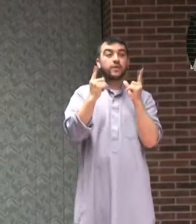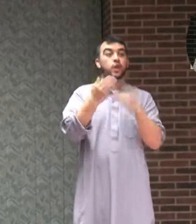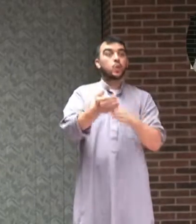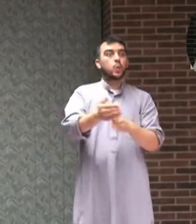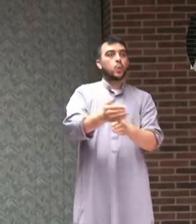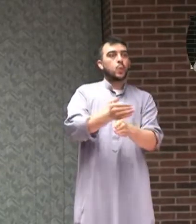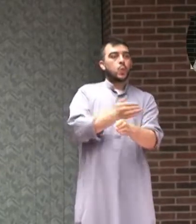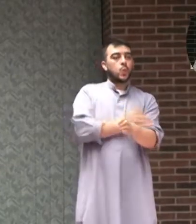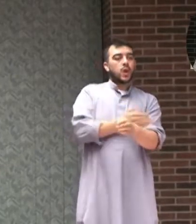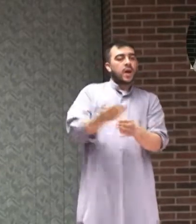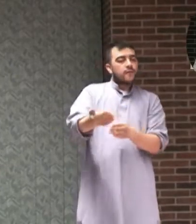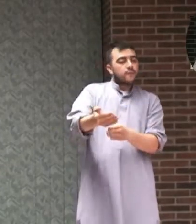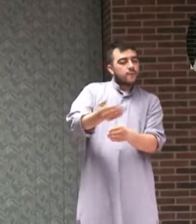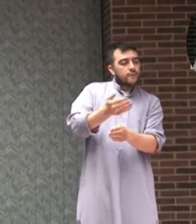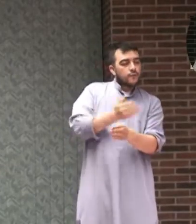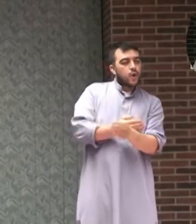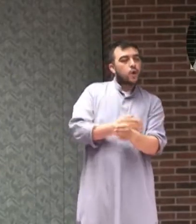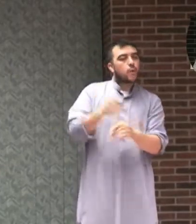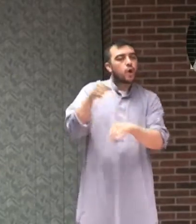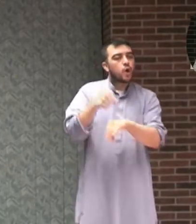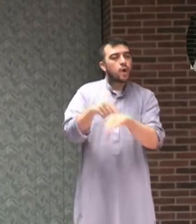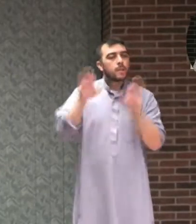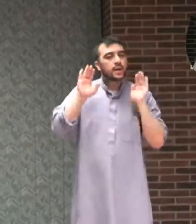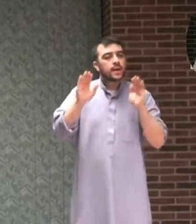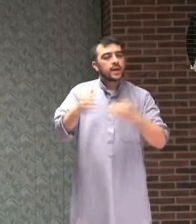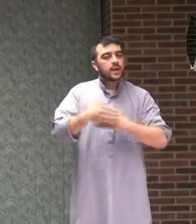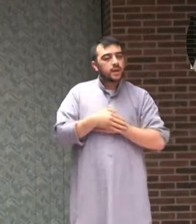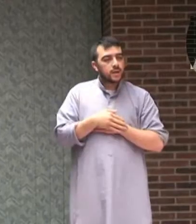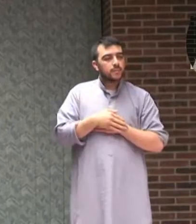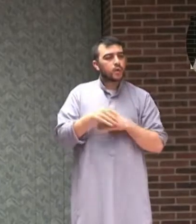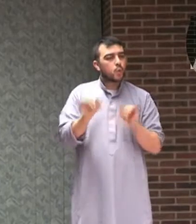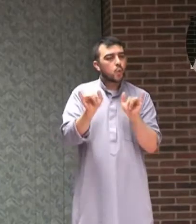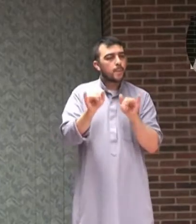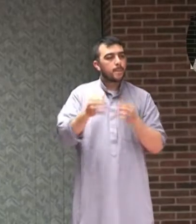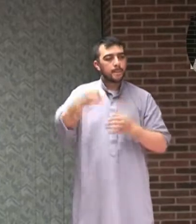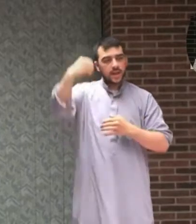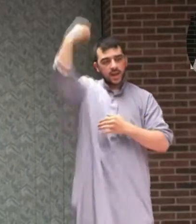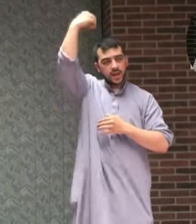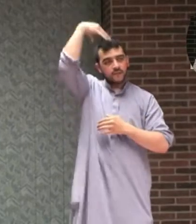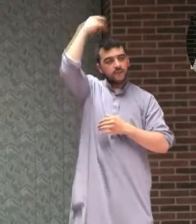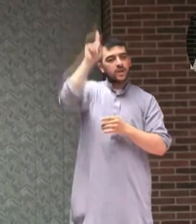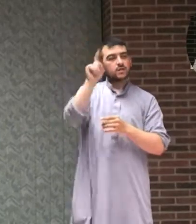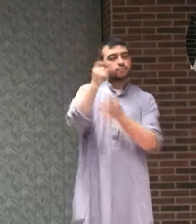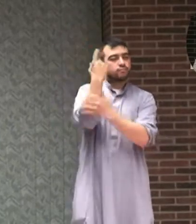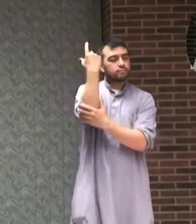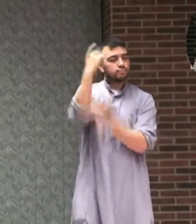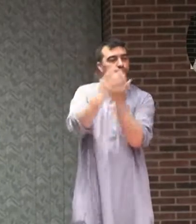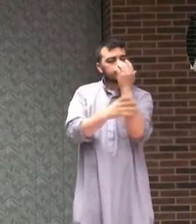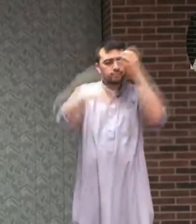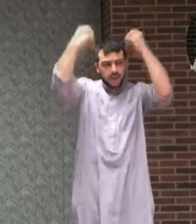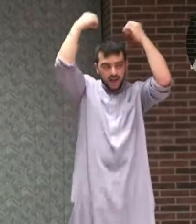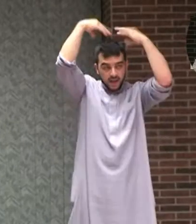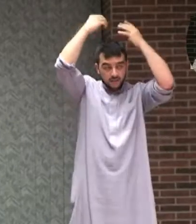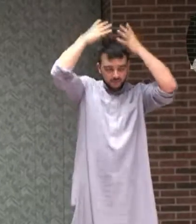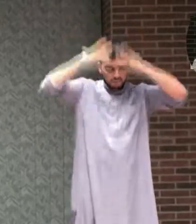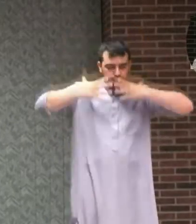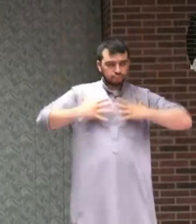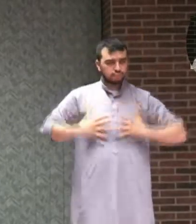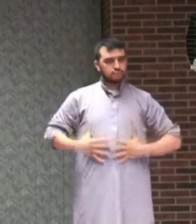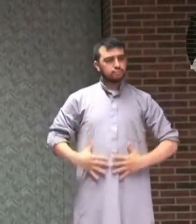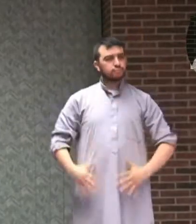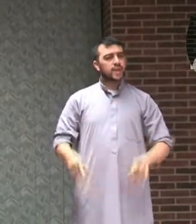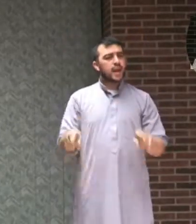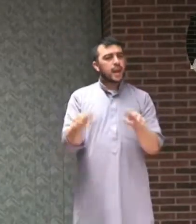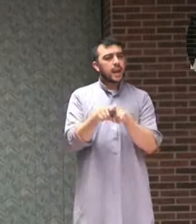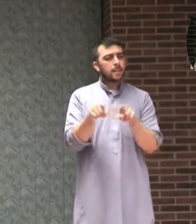se lever évidemment très tôt avant l'heure de la prière et de faire ce qu'on appelle le ghusl, le lavage yani, de